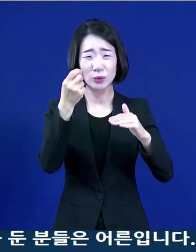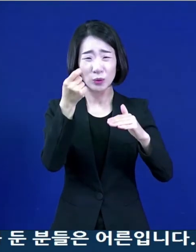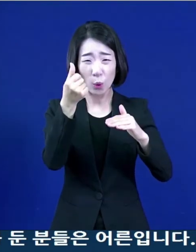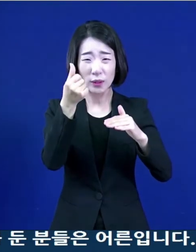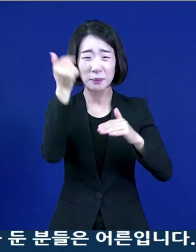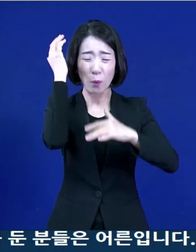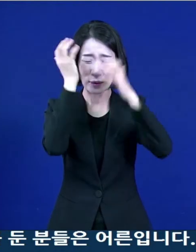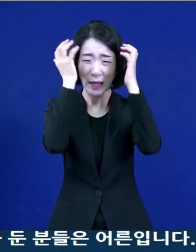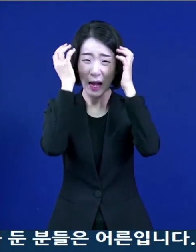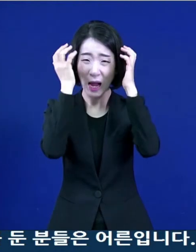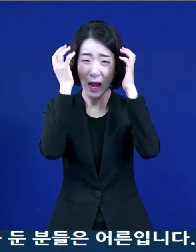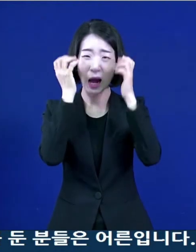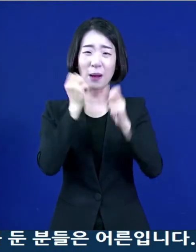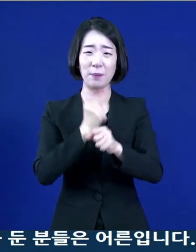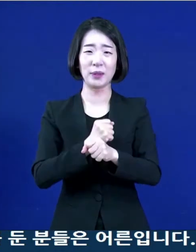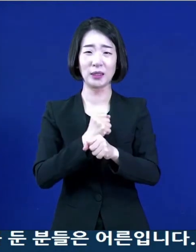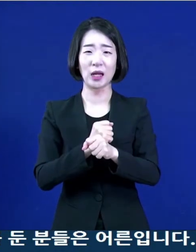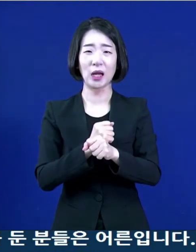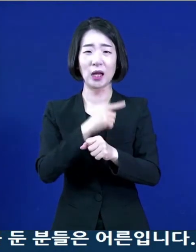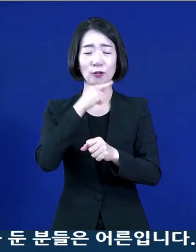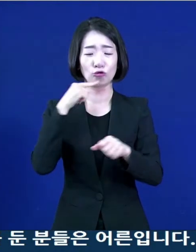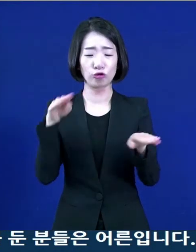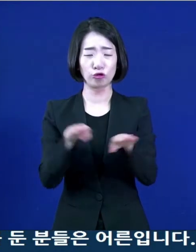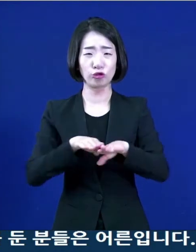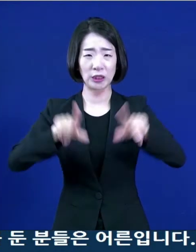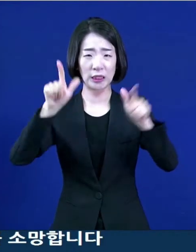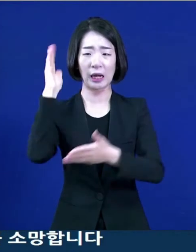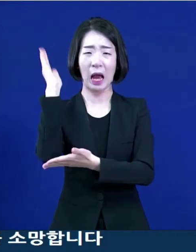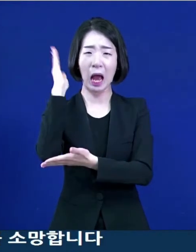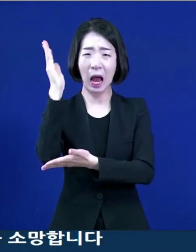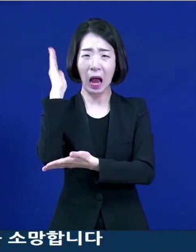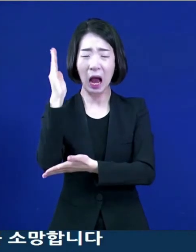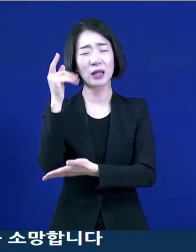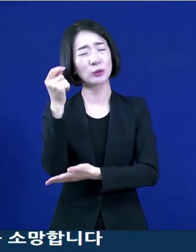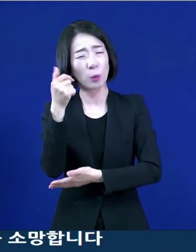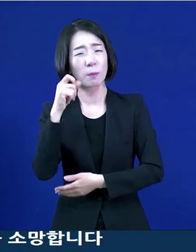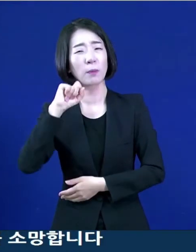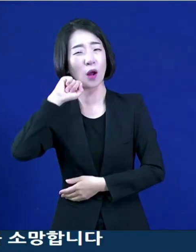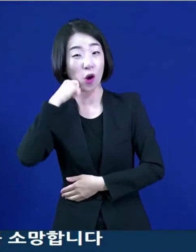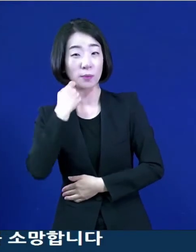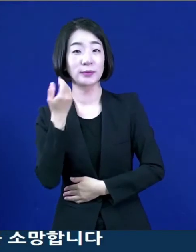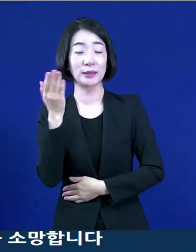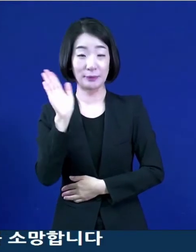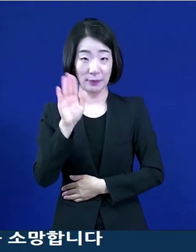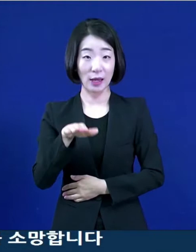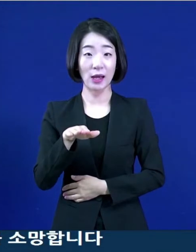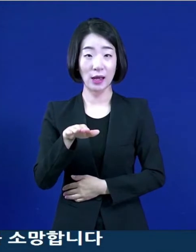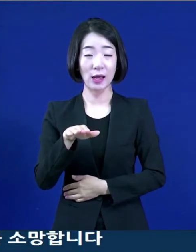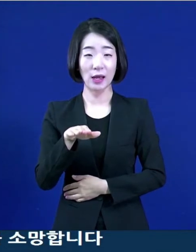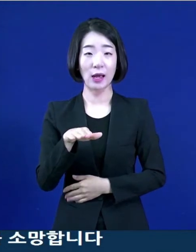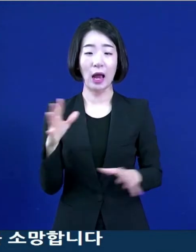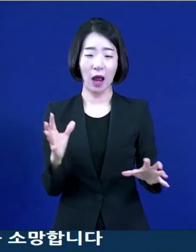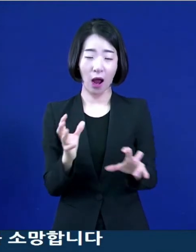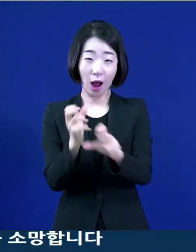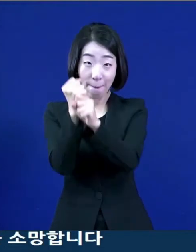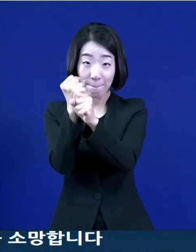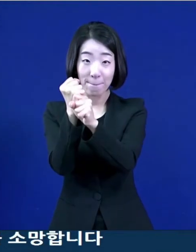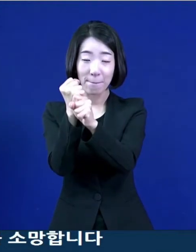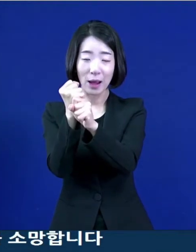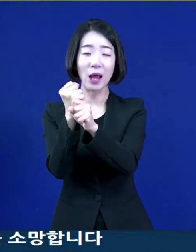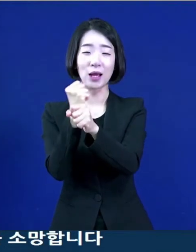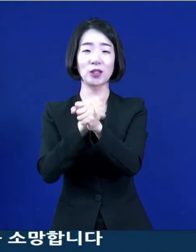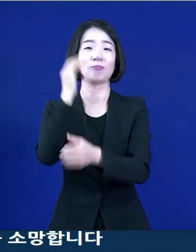복잡합니다. 주일 말씀으로 이걸 다 다룬다는 것은 좀 쉽지 않은 모습입니다. 그래서 압축해서 다룰